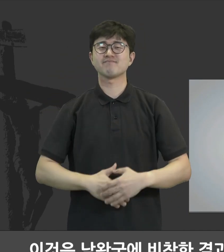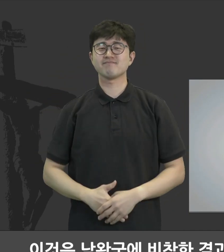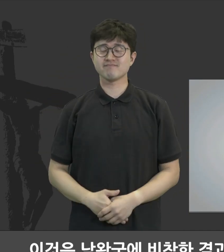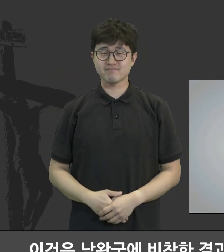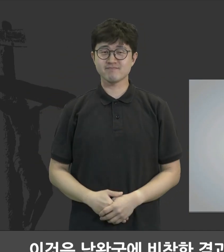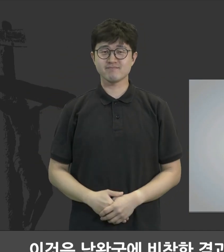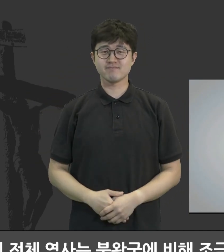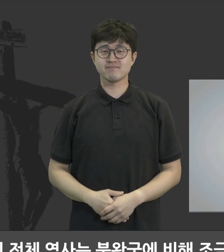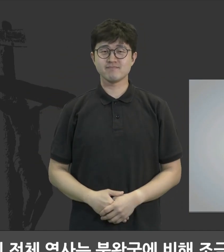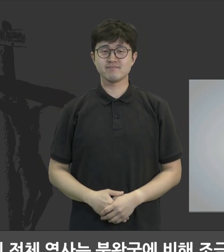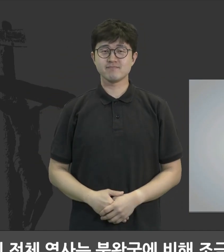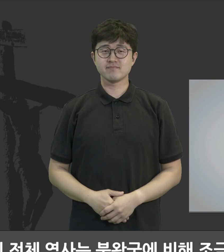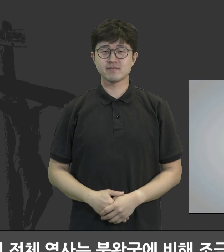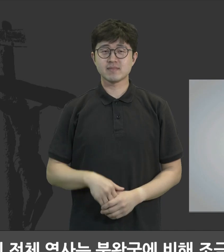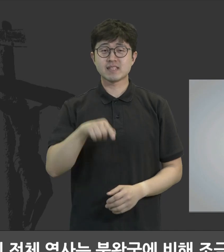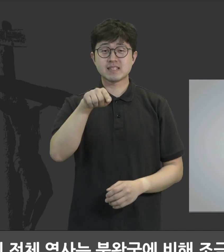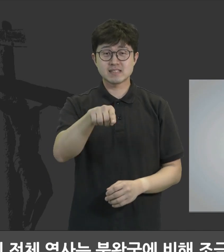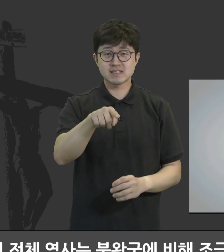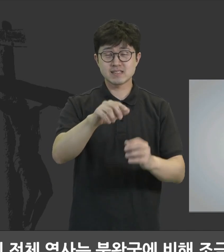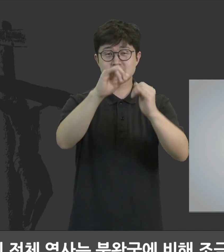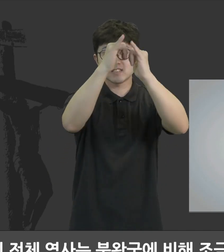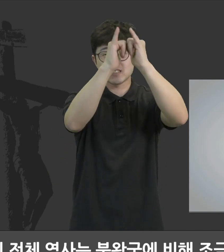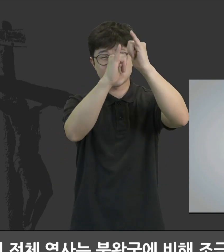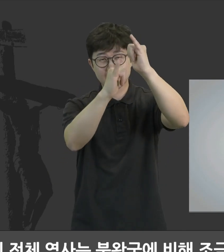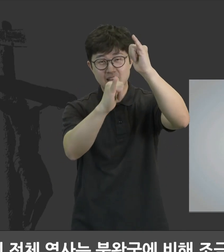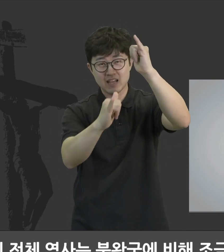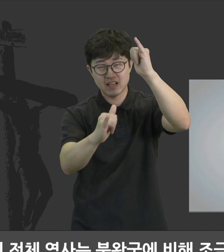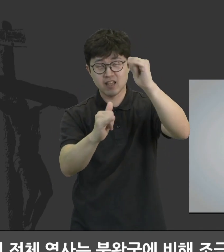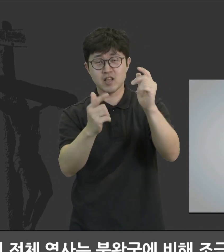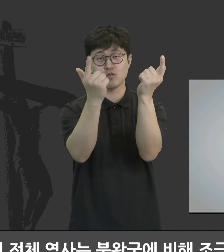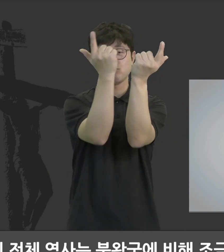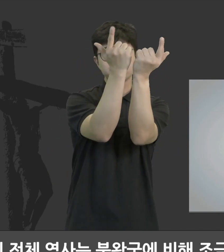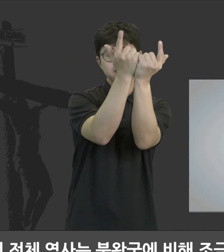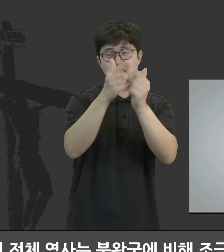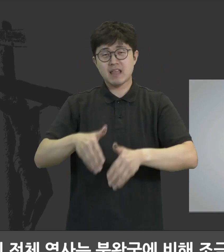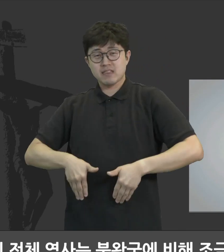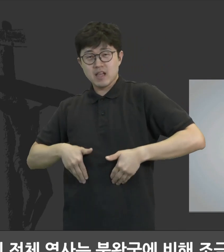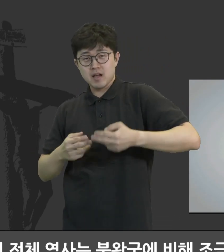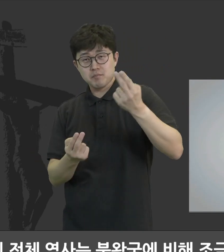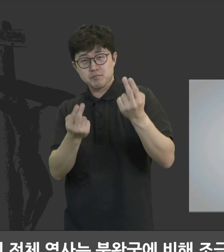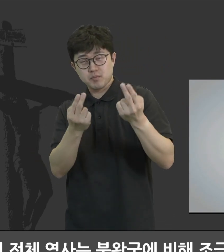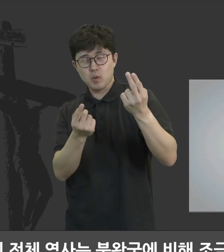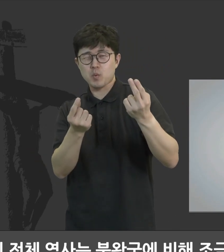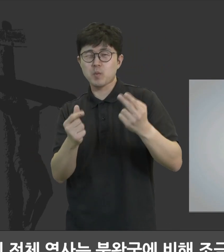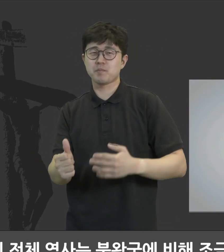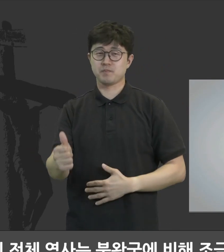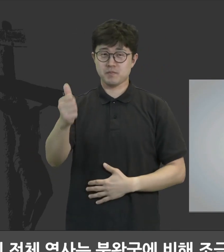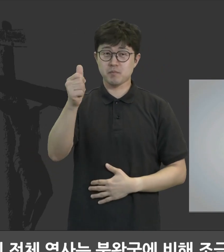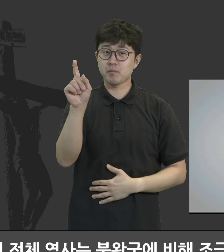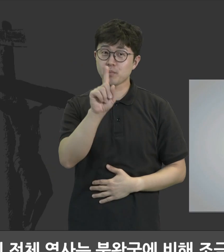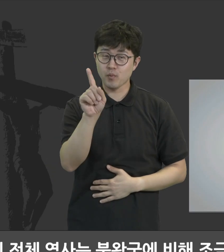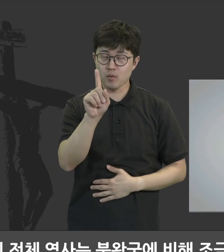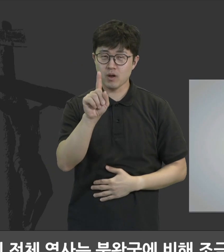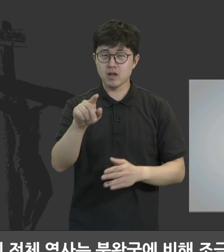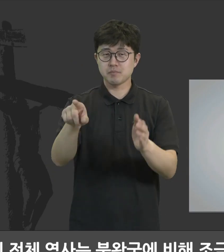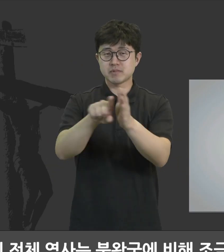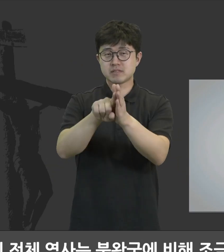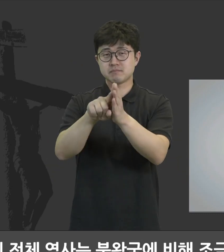만 것입니다. 남왕국의 전체 역사는 북왕국에 비해 조금은 나은 면모가